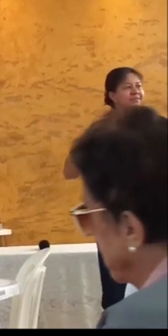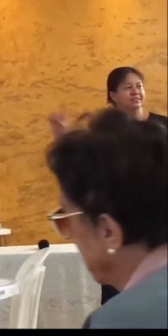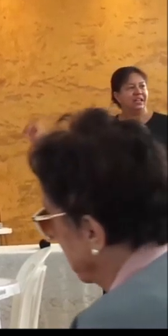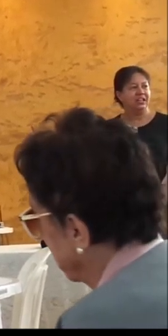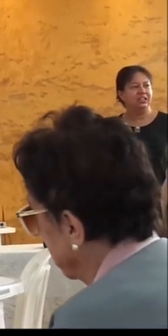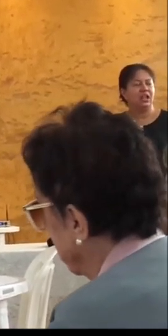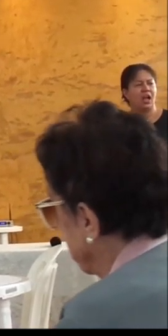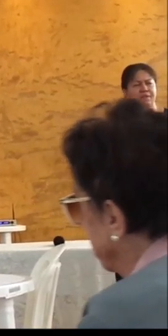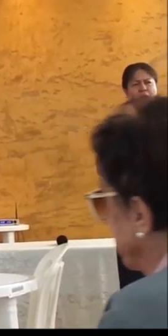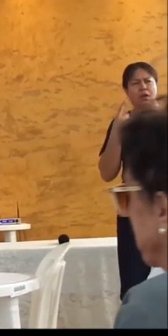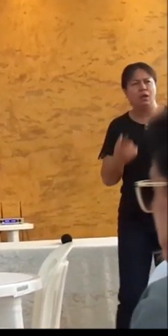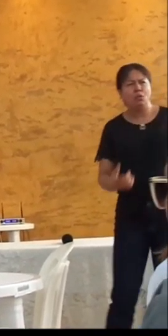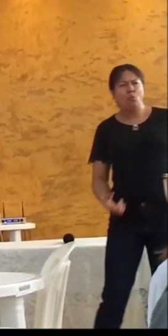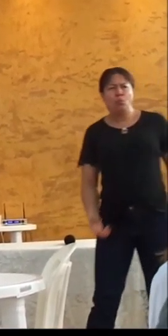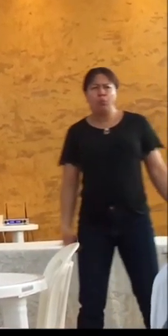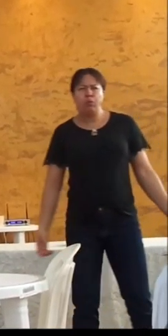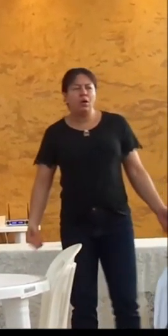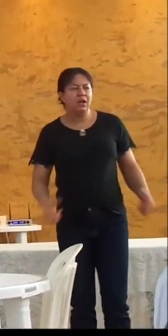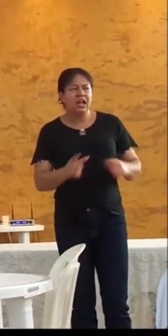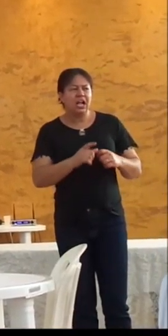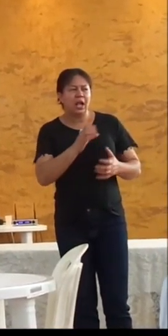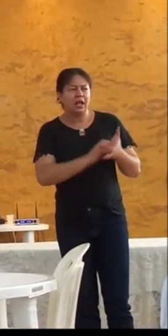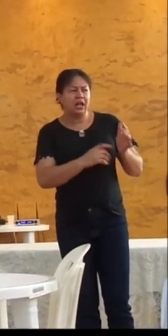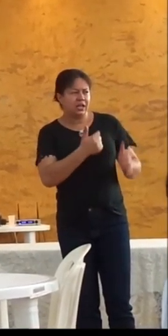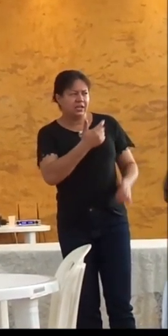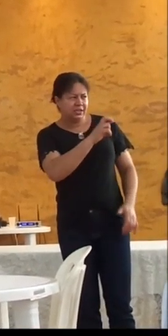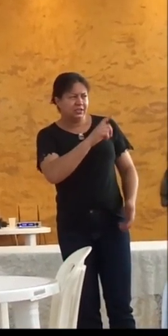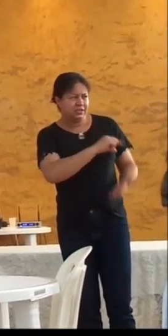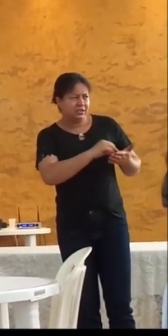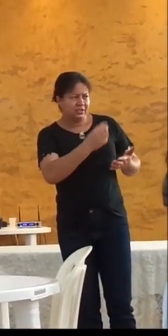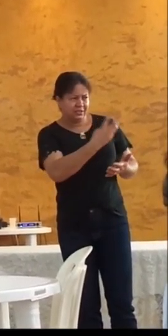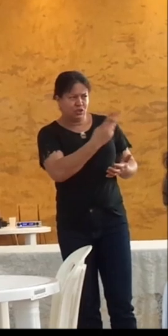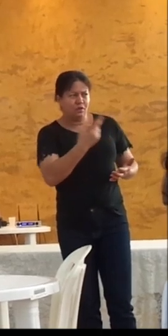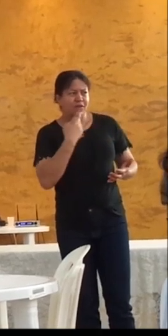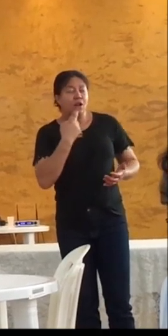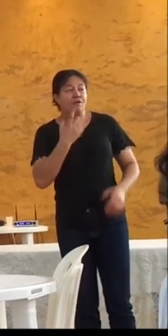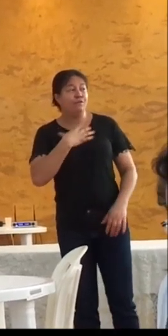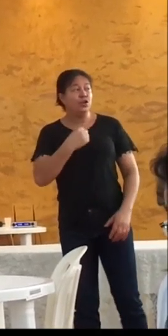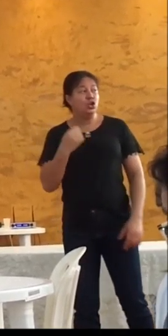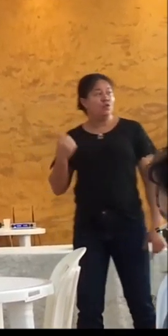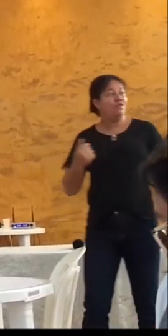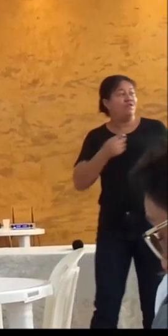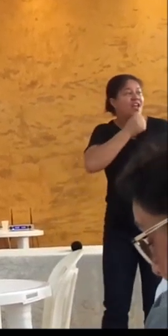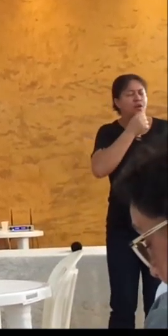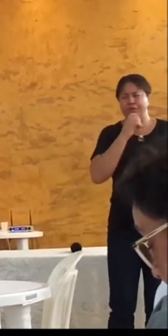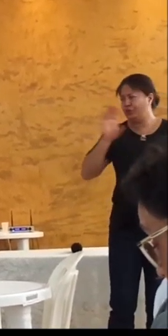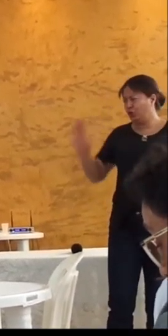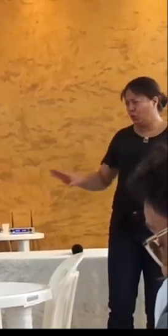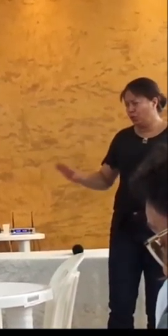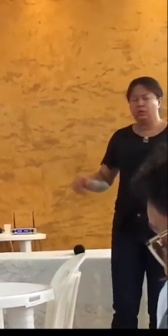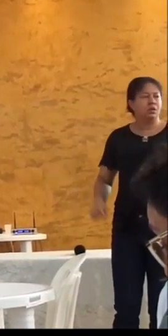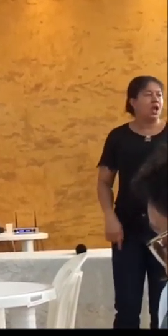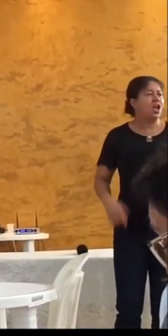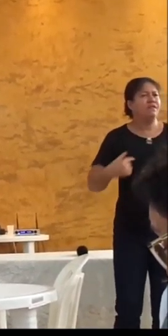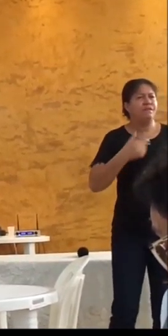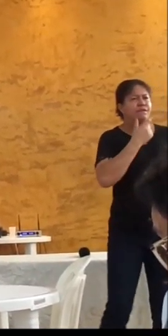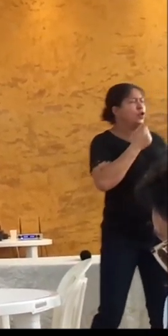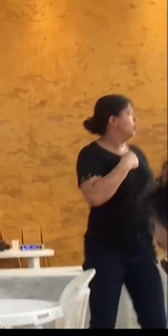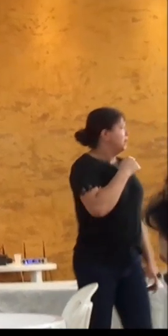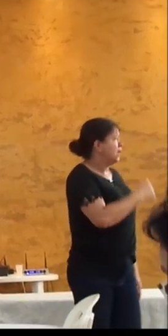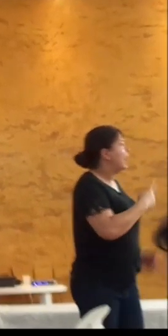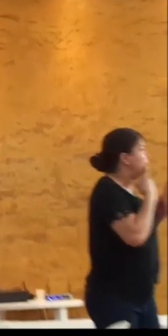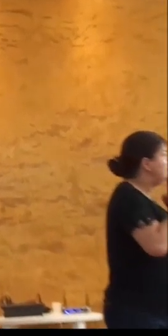na frente, em Lucas 15, 32, o pai fala: meu filho, você estava aqui